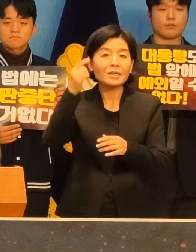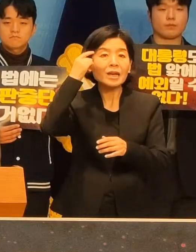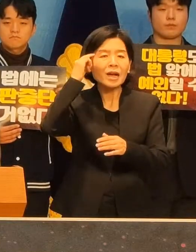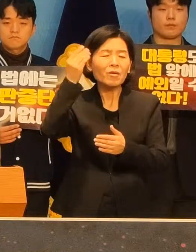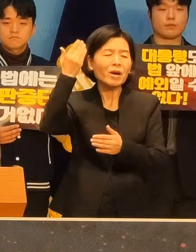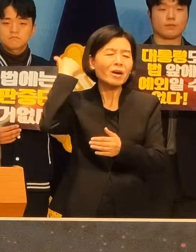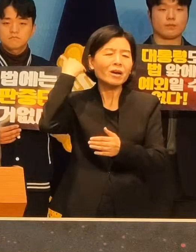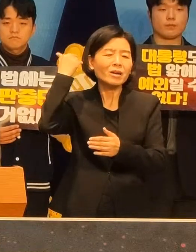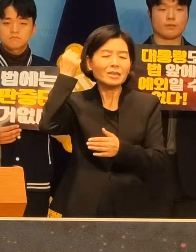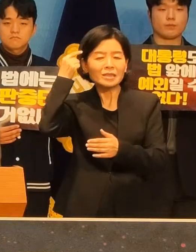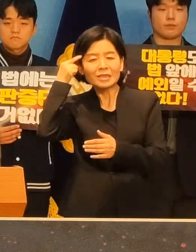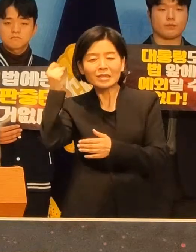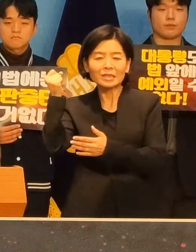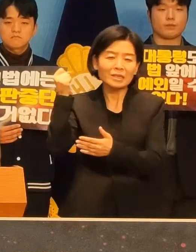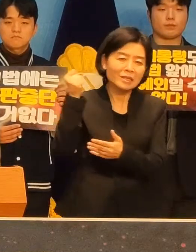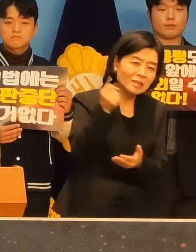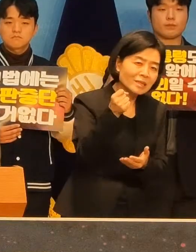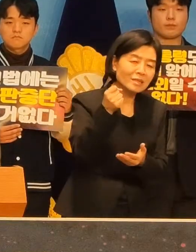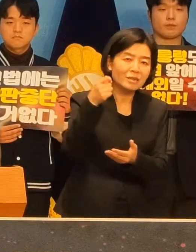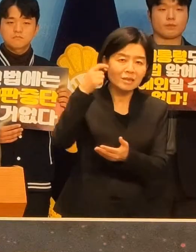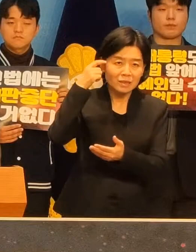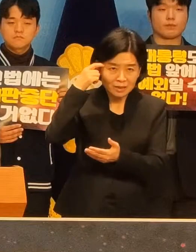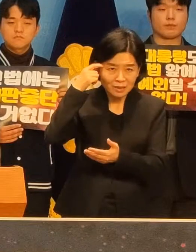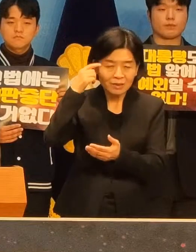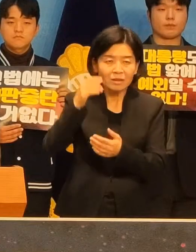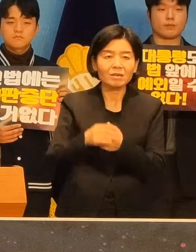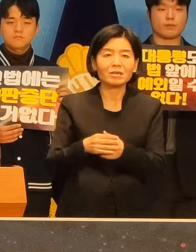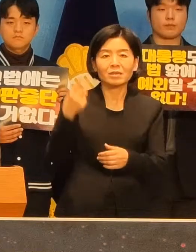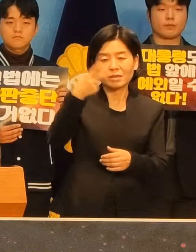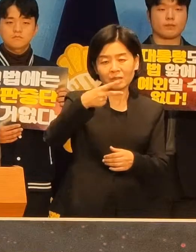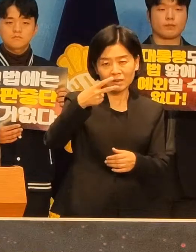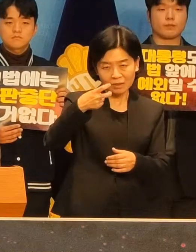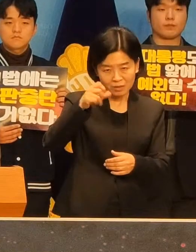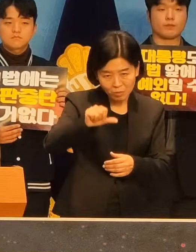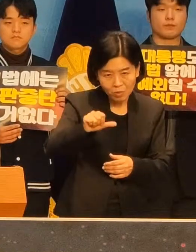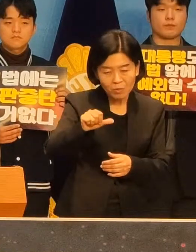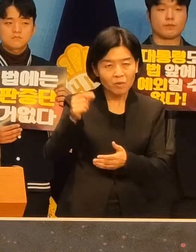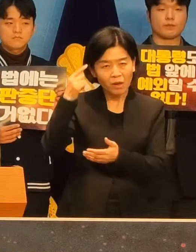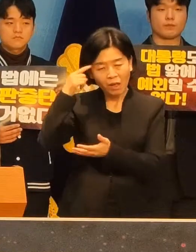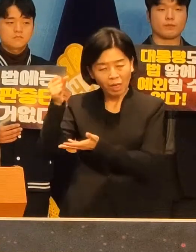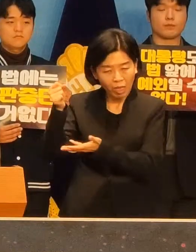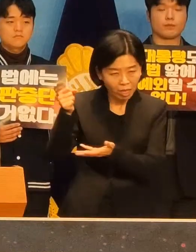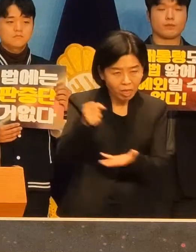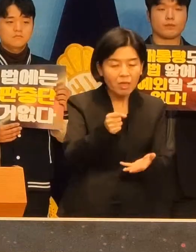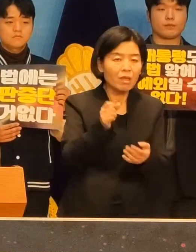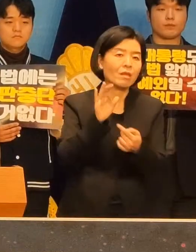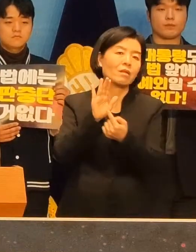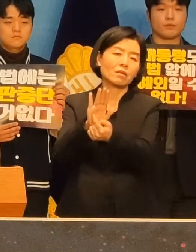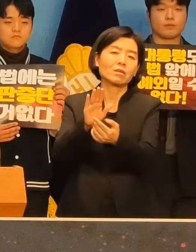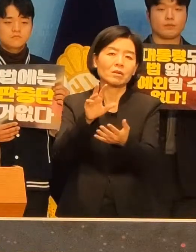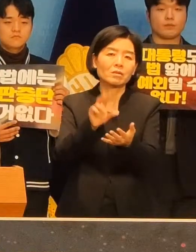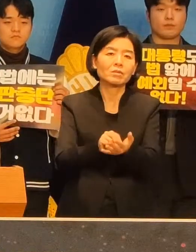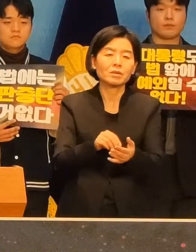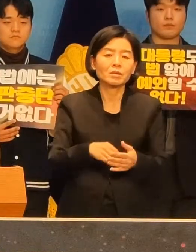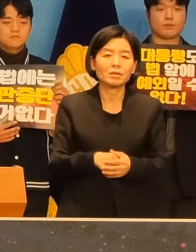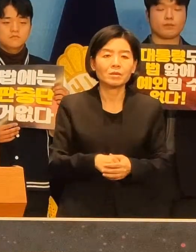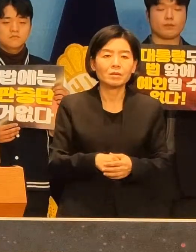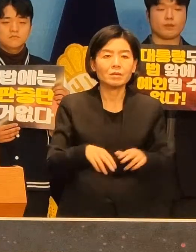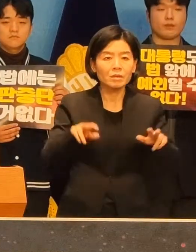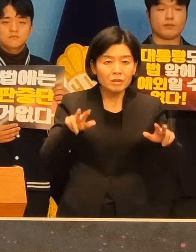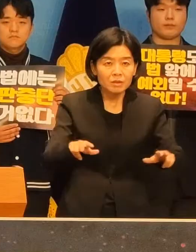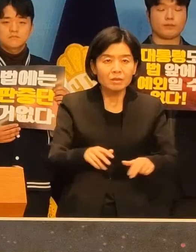기성세대 기저에 깔린 저열한 의식이 2025년에 고스란히 드러나는 중입니다. 지금